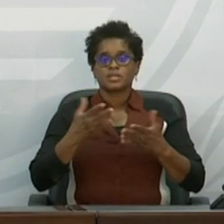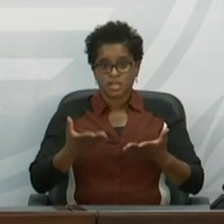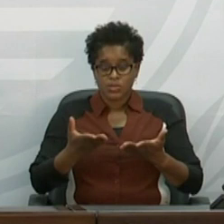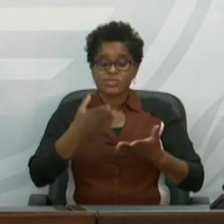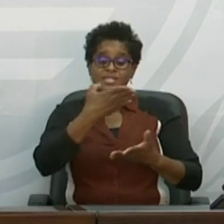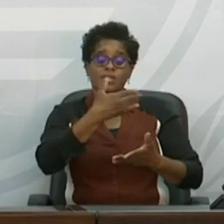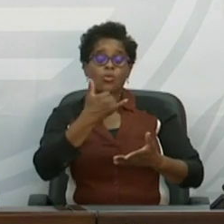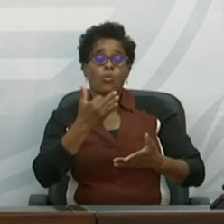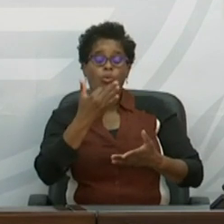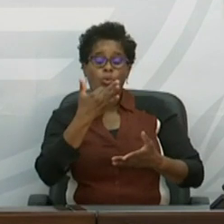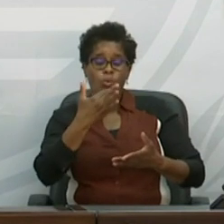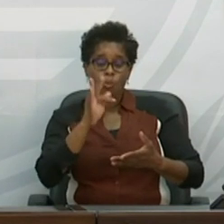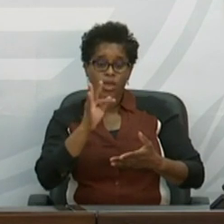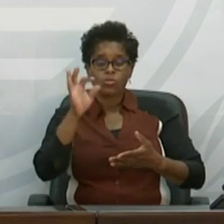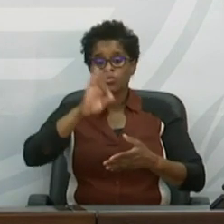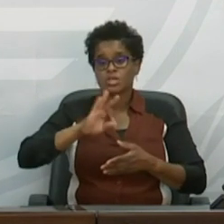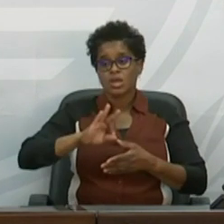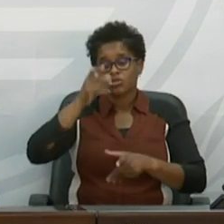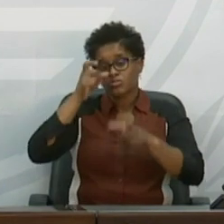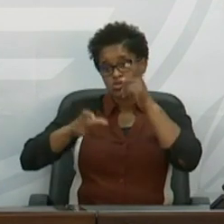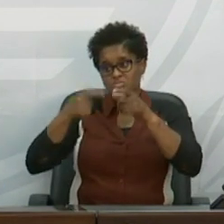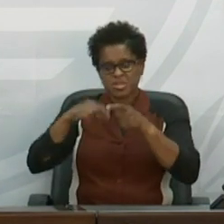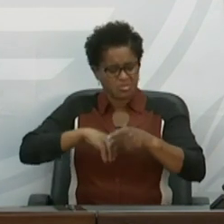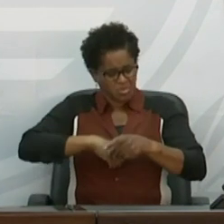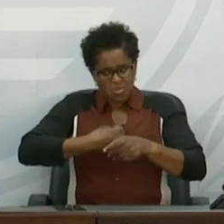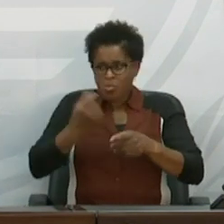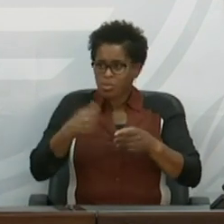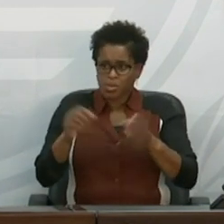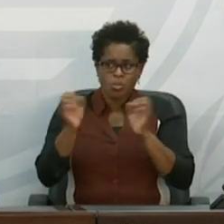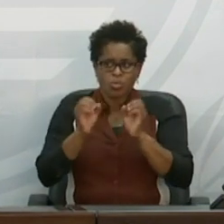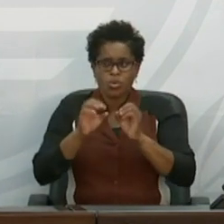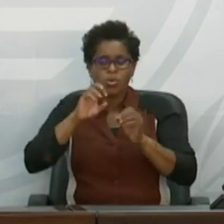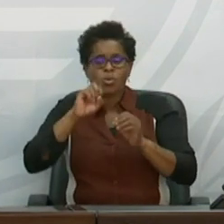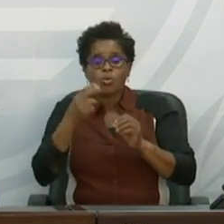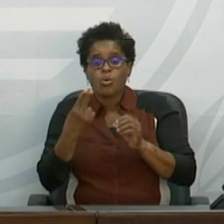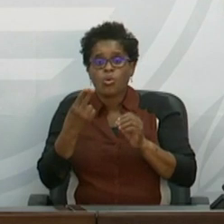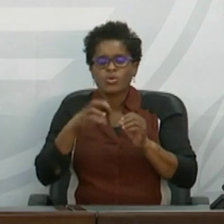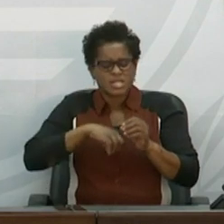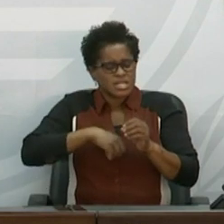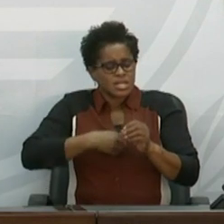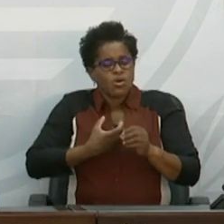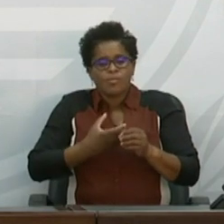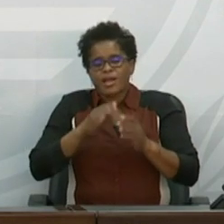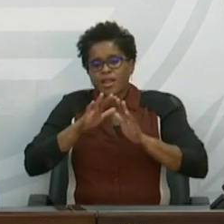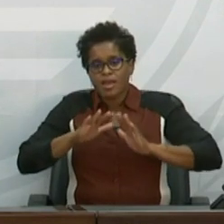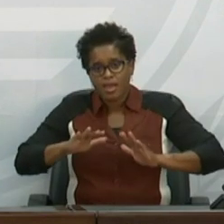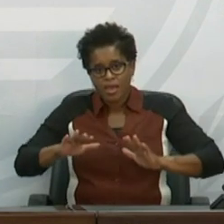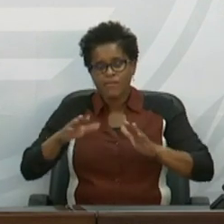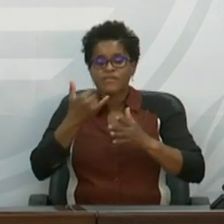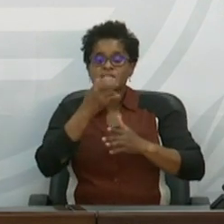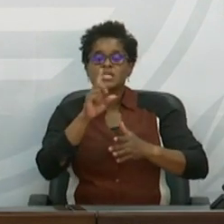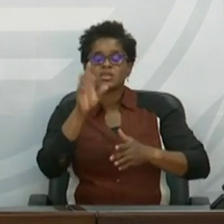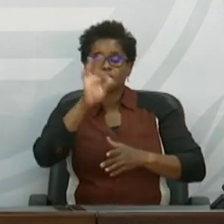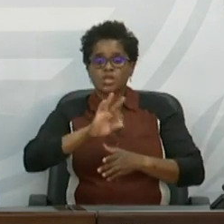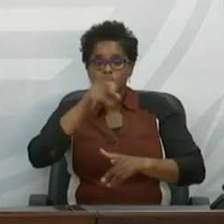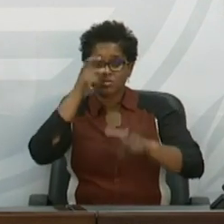sendo 74% de pessoas que não tinham sintomas, ou então sintomas bastante leves, e 26% de